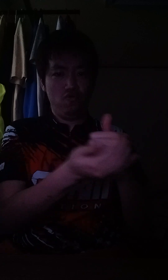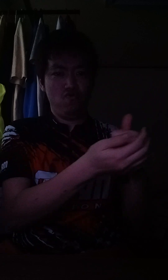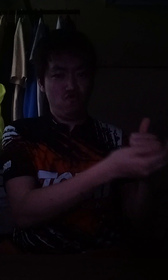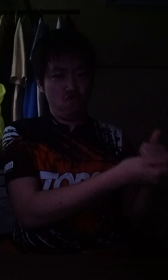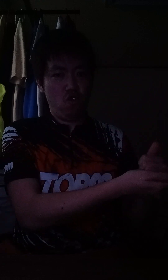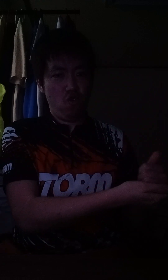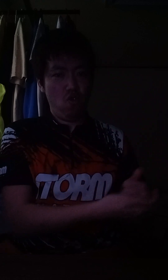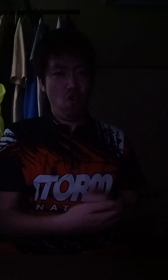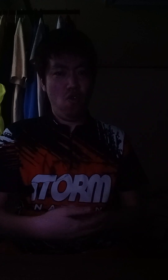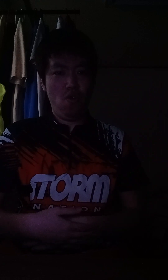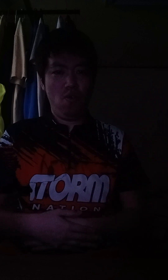도우소서.